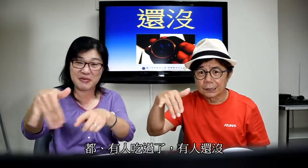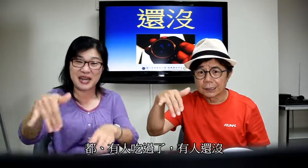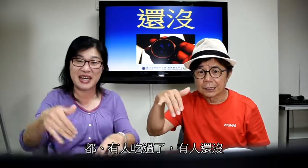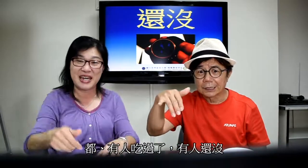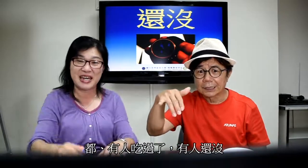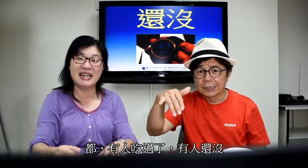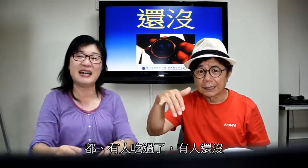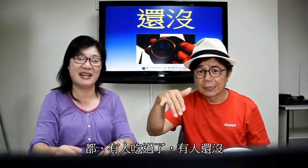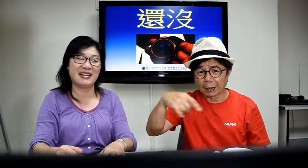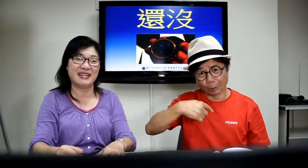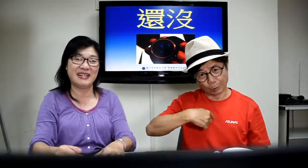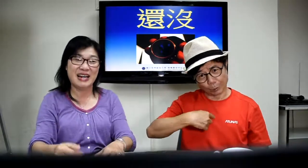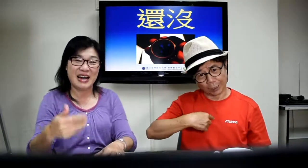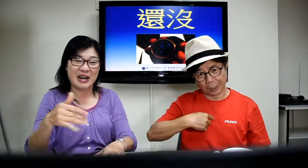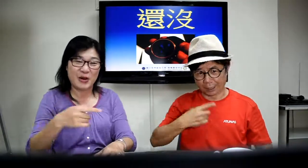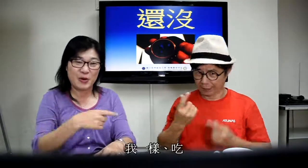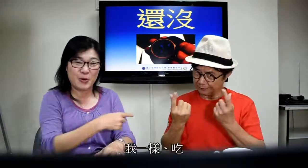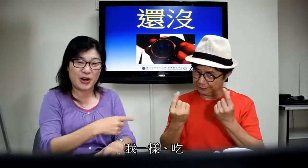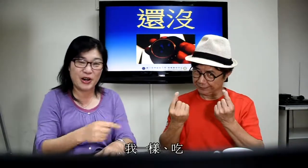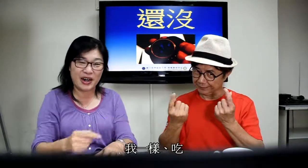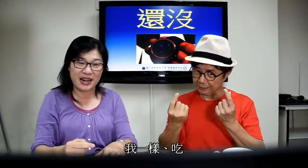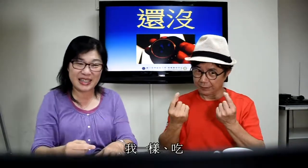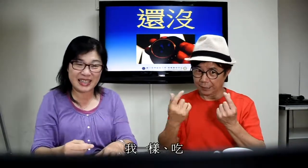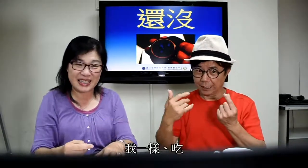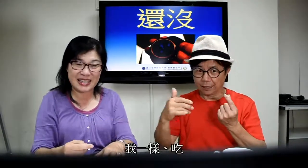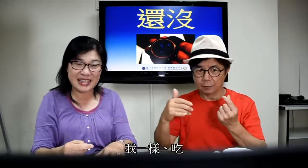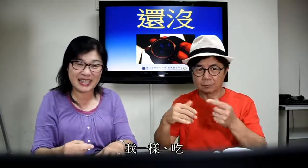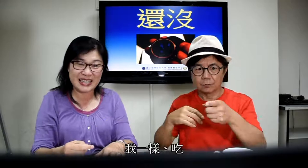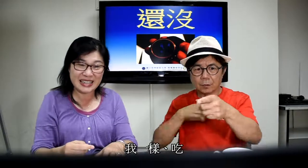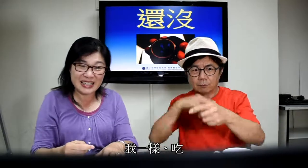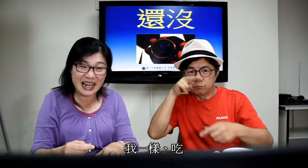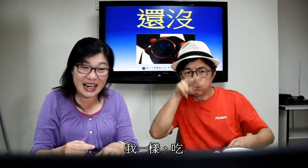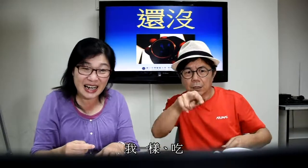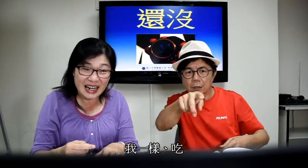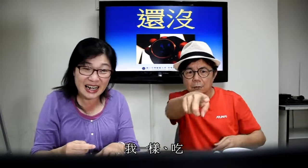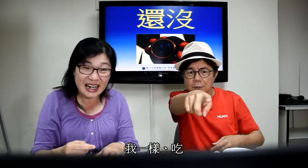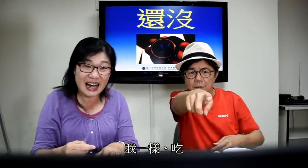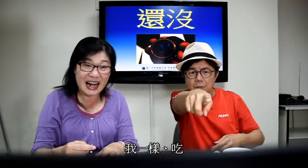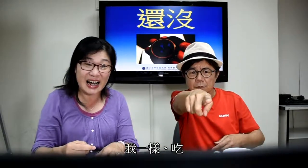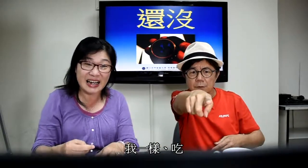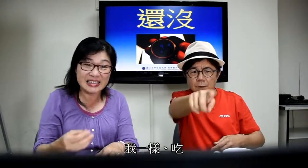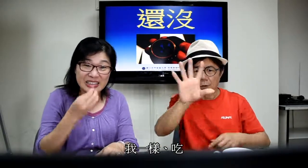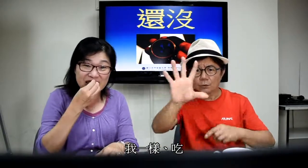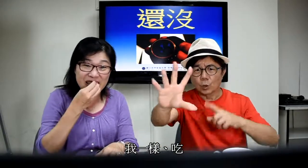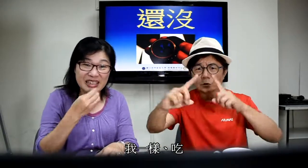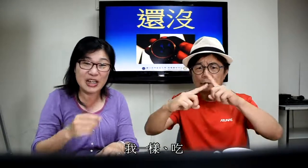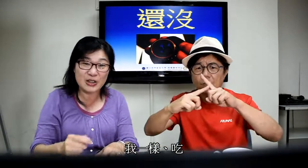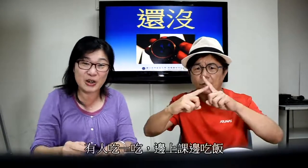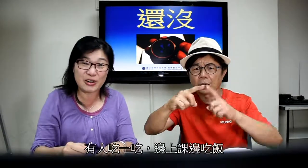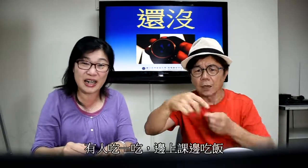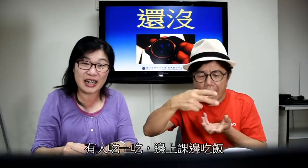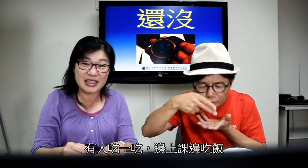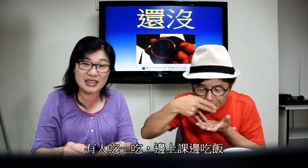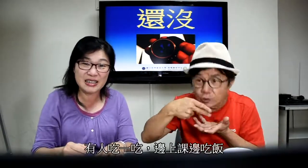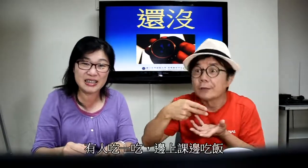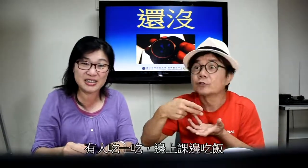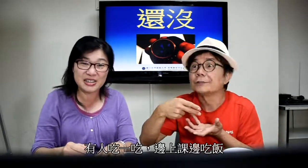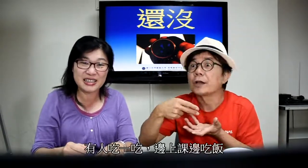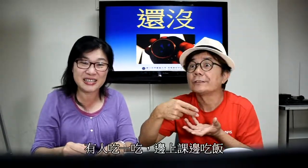没。我一样好吃，有人吃一吃，